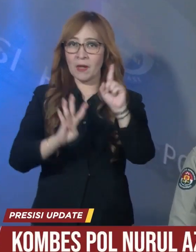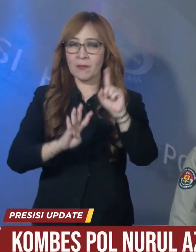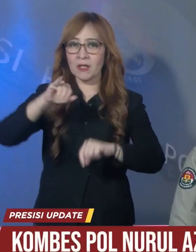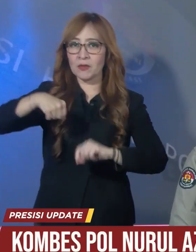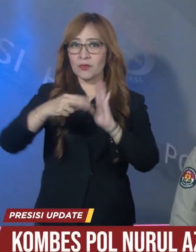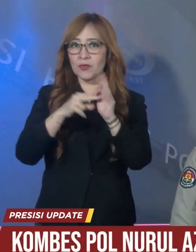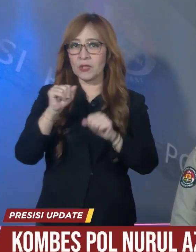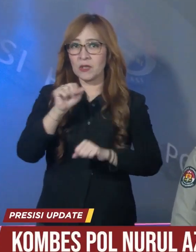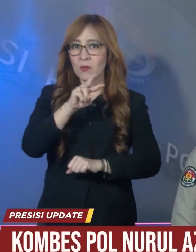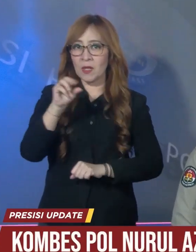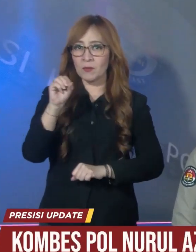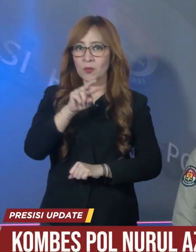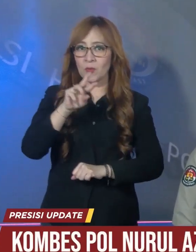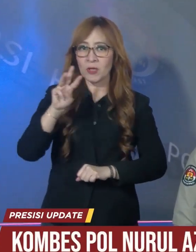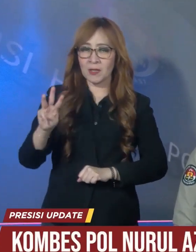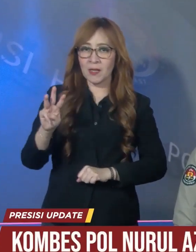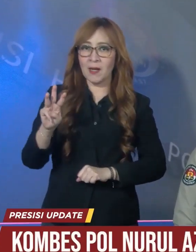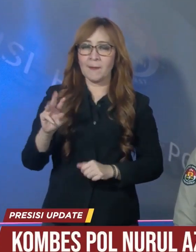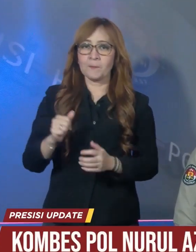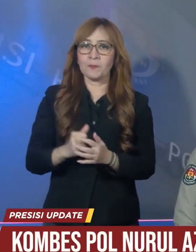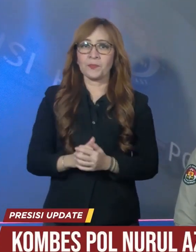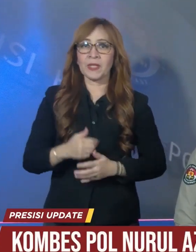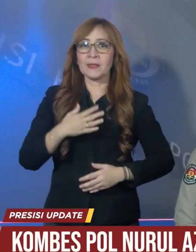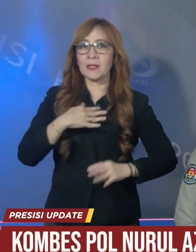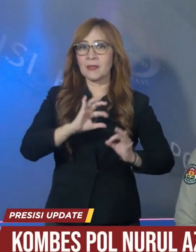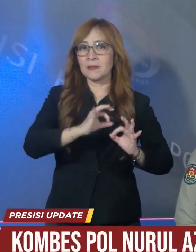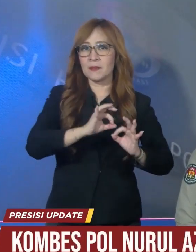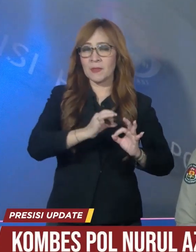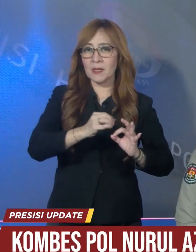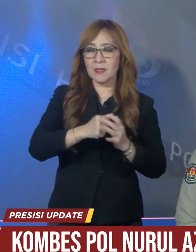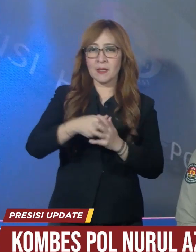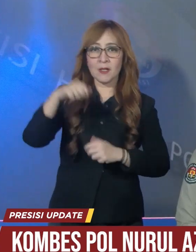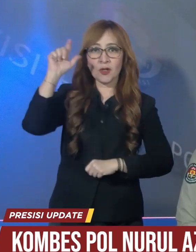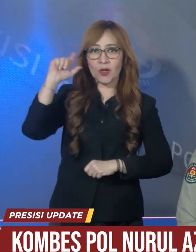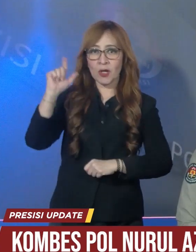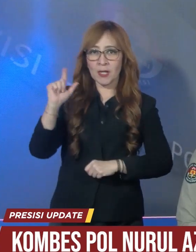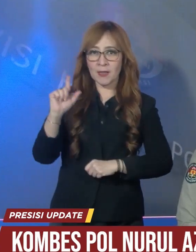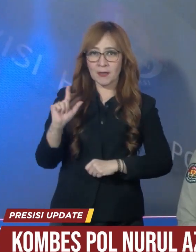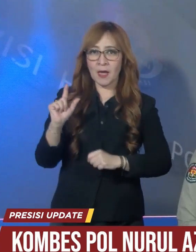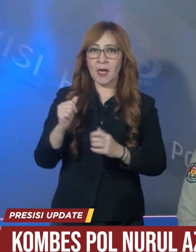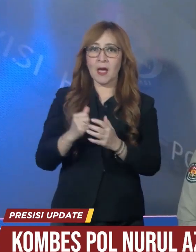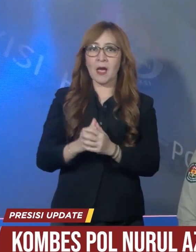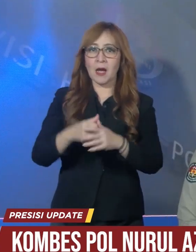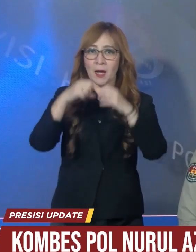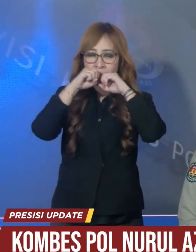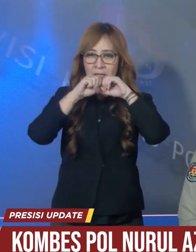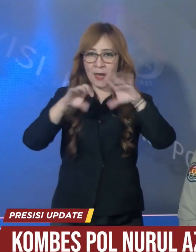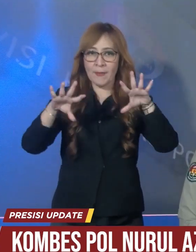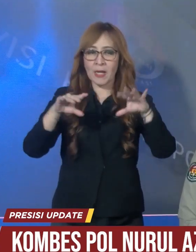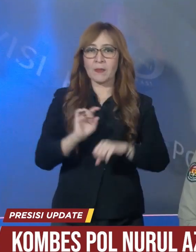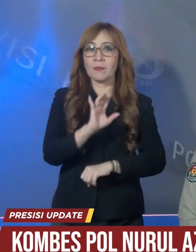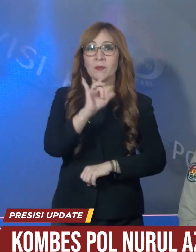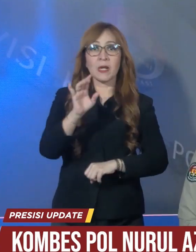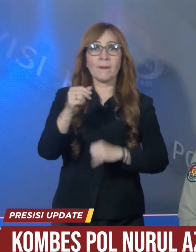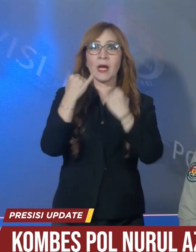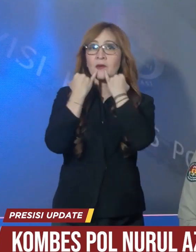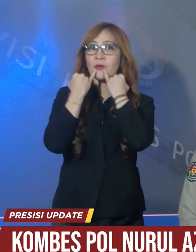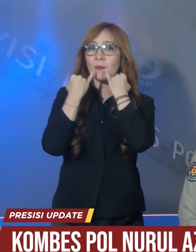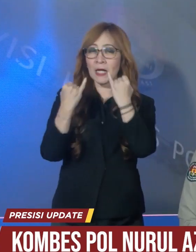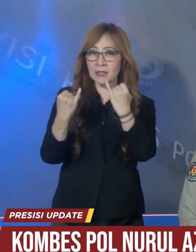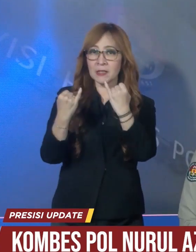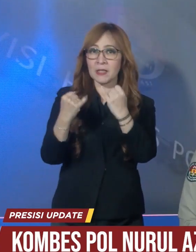14 Juni 2023, saya selaku Kabak Penung Divi Humas Polri akan menyampaikan beberapa